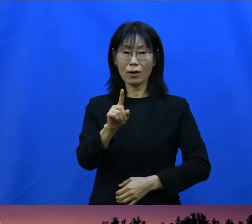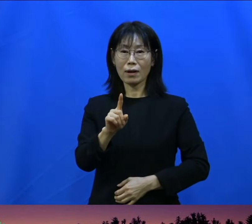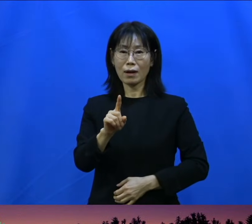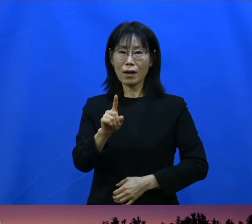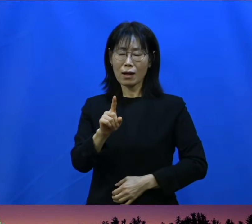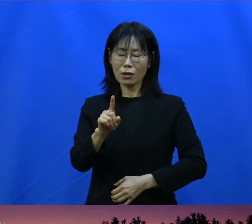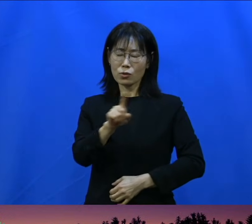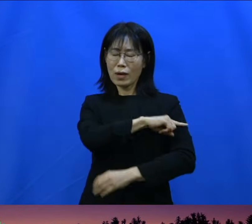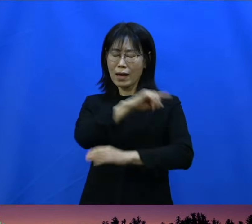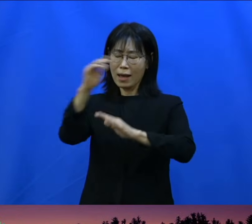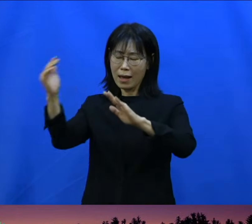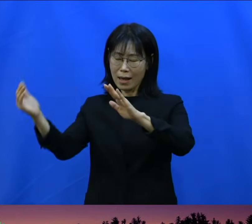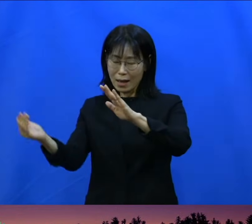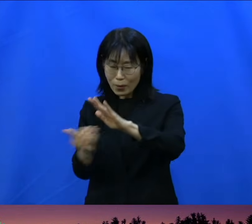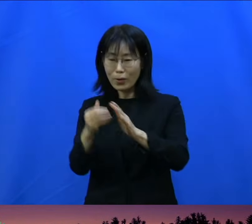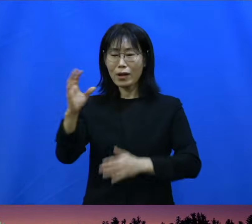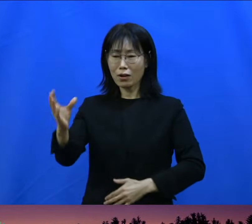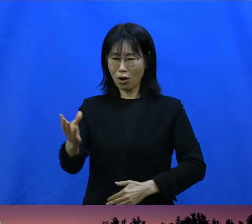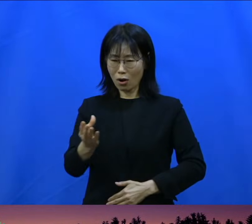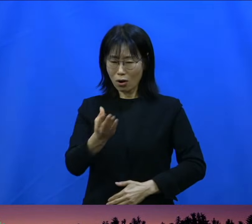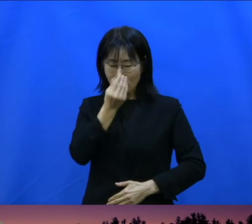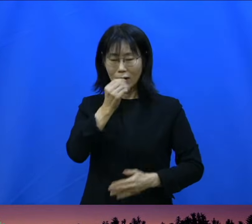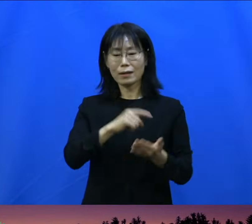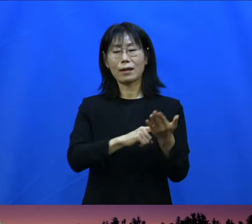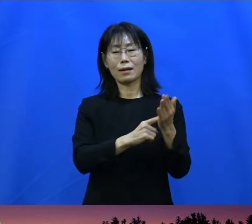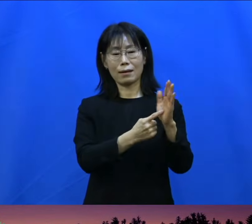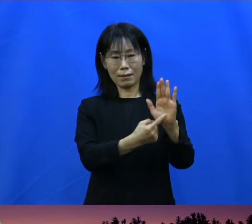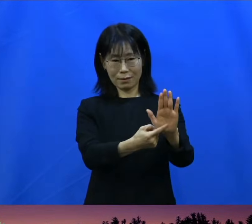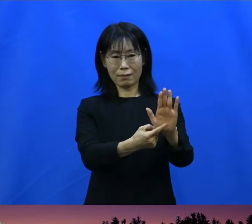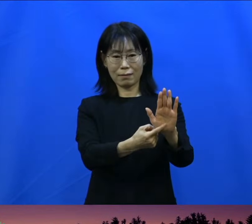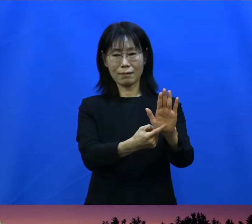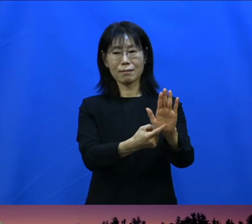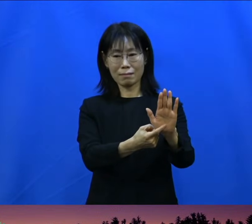이상 없어요. 거룩 중에 거룩이.